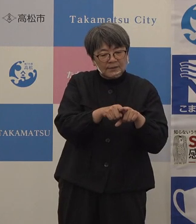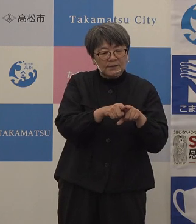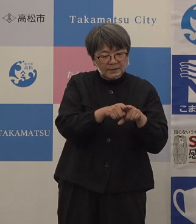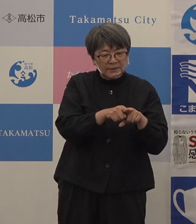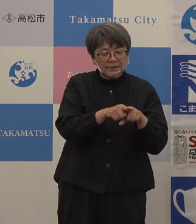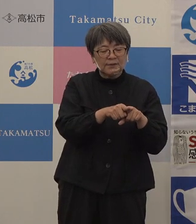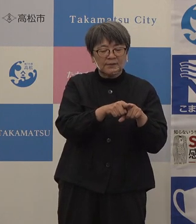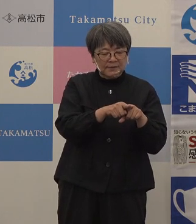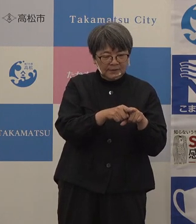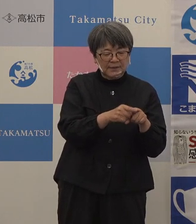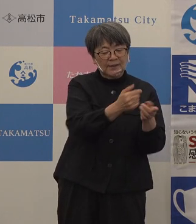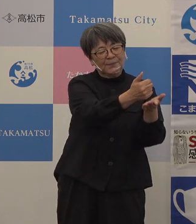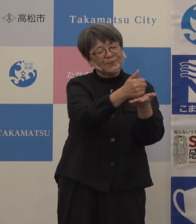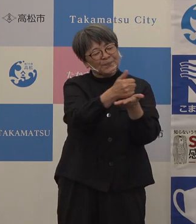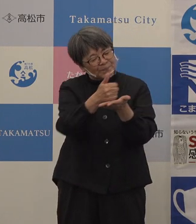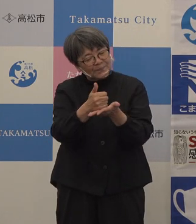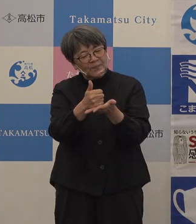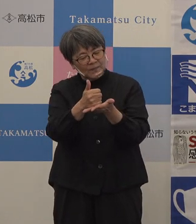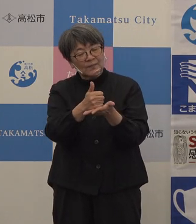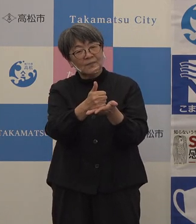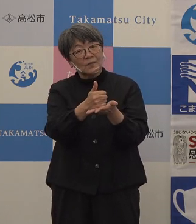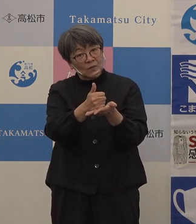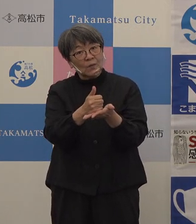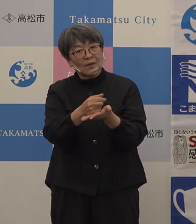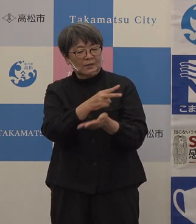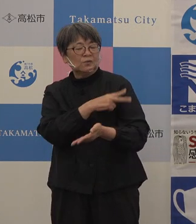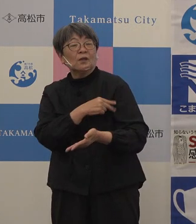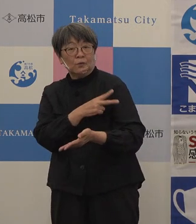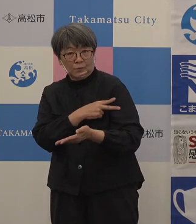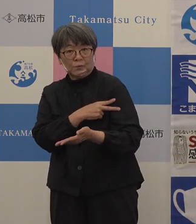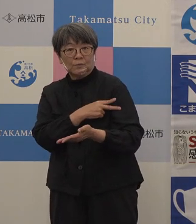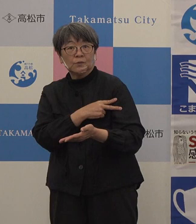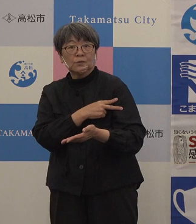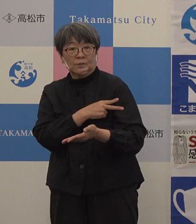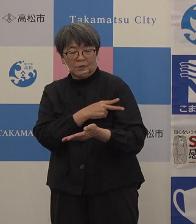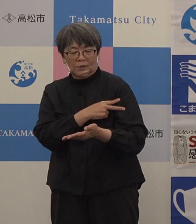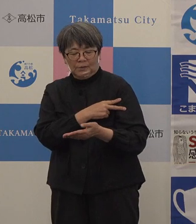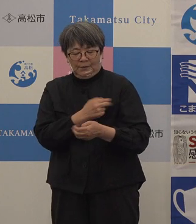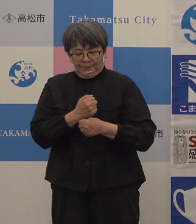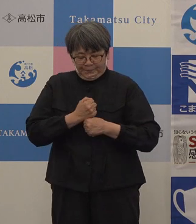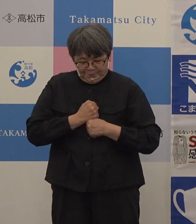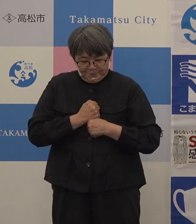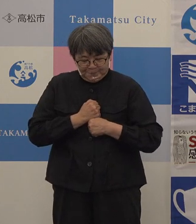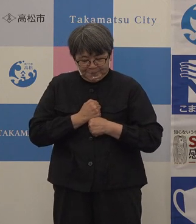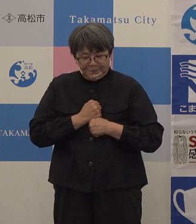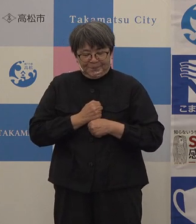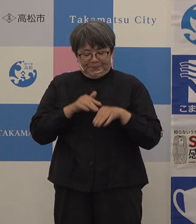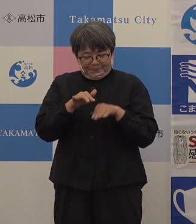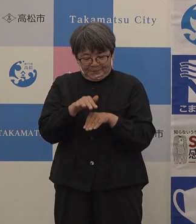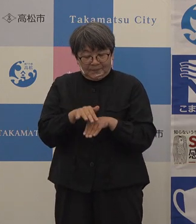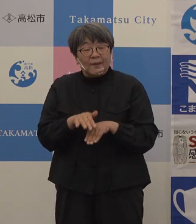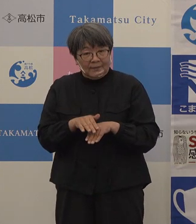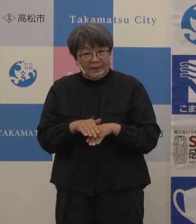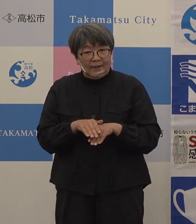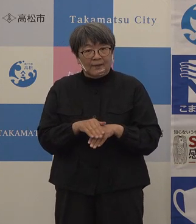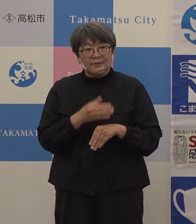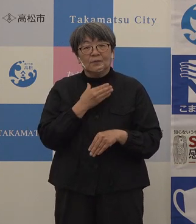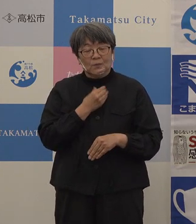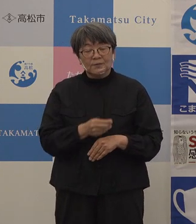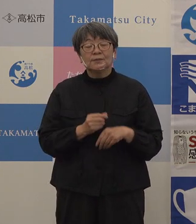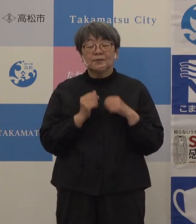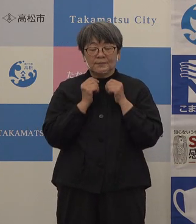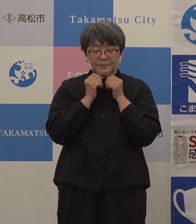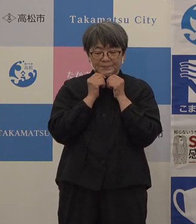徹底、来場者に対する周知徹底、従事者に対する周知徹底等も図っていきたい。でそもそ